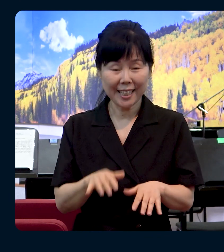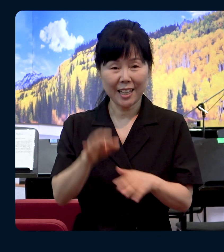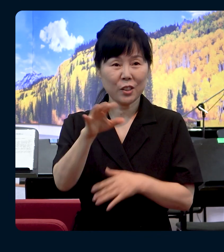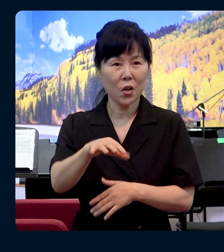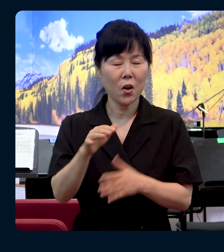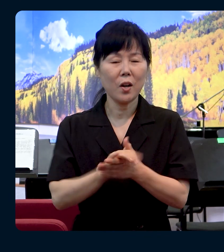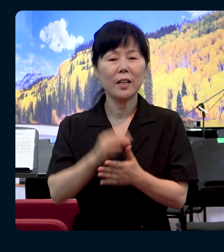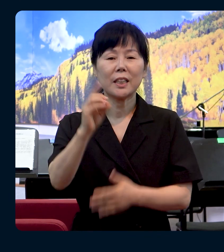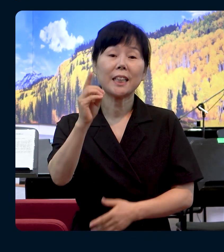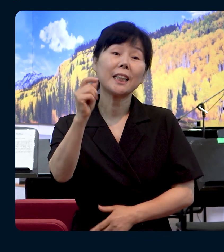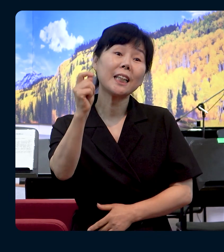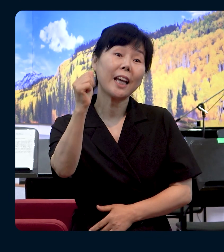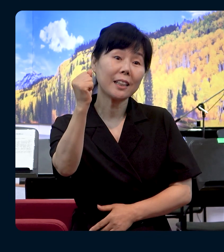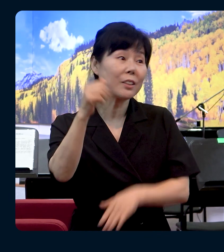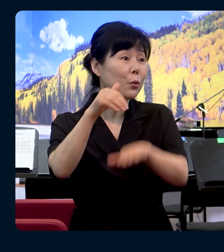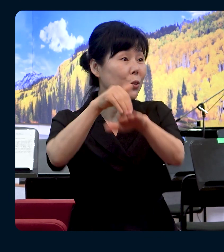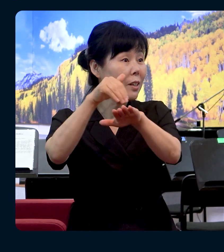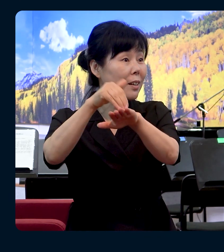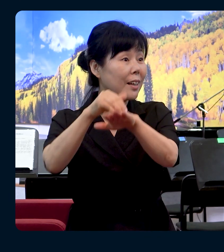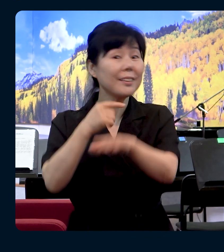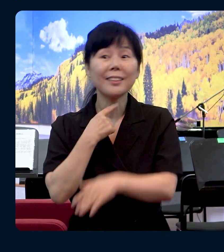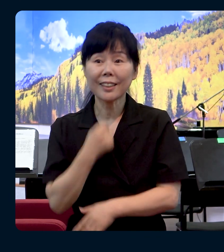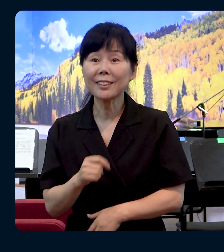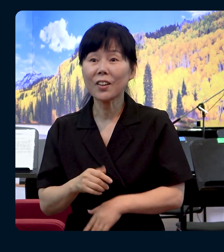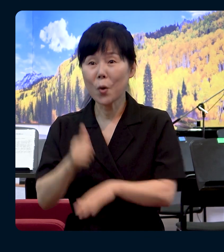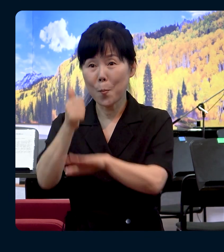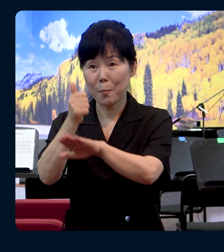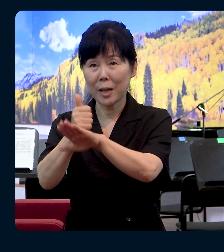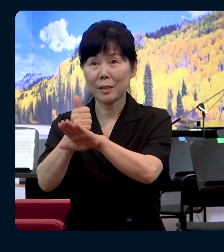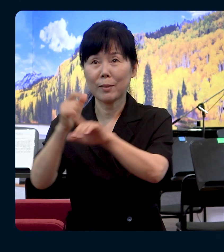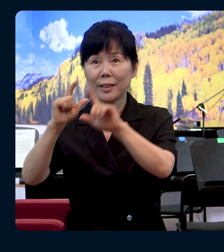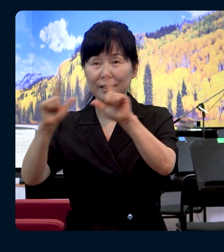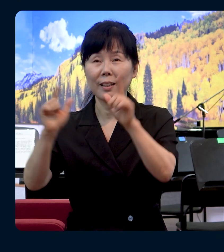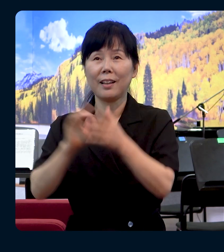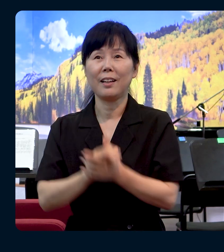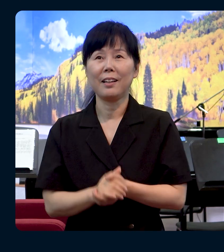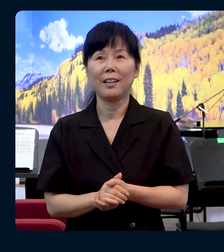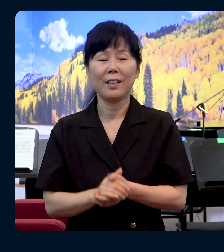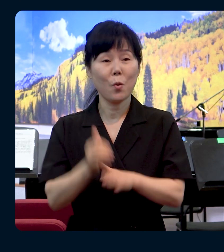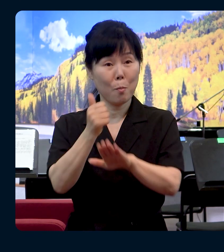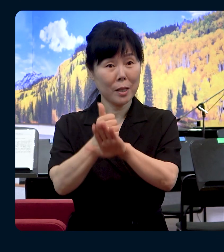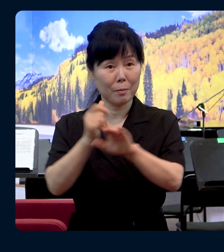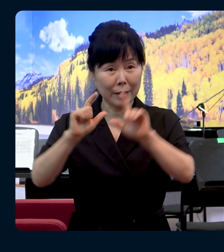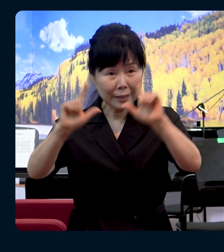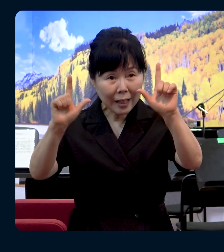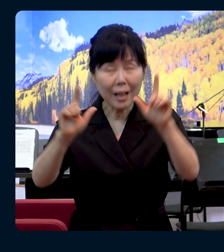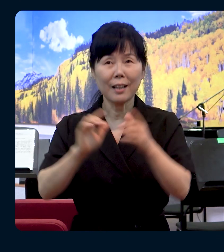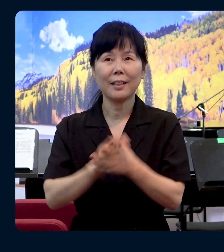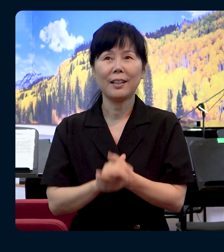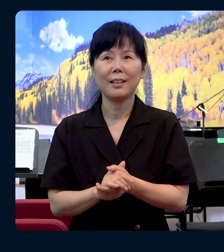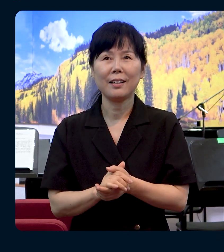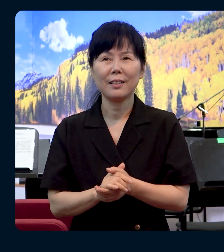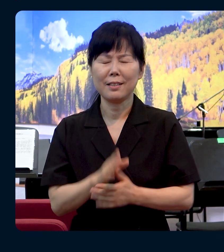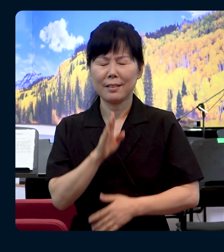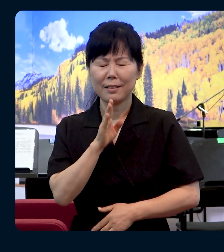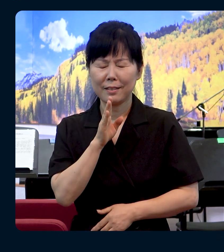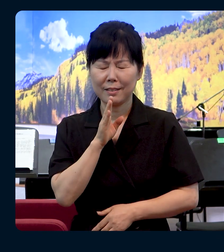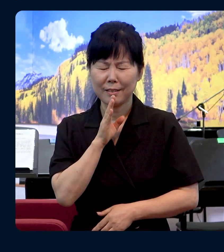정말 힘들었어요. 그래서 제가 마지막 끝날 때 그 스쿨 리더한테 어땠냐 그래서 그랬어요.